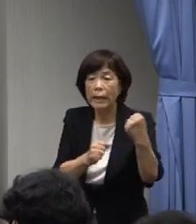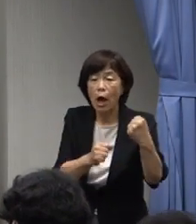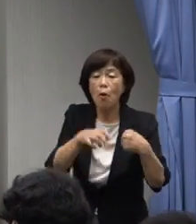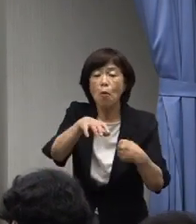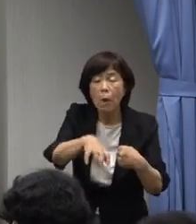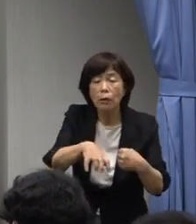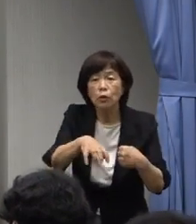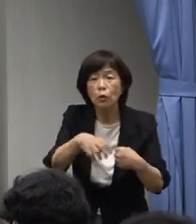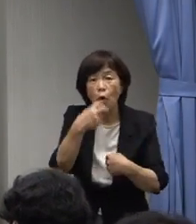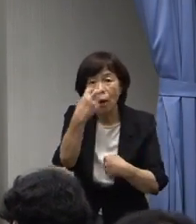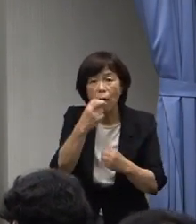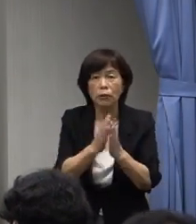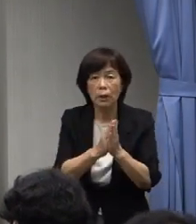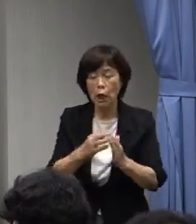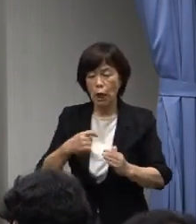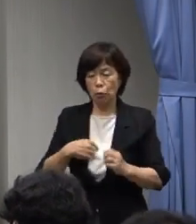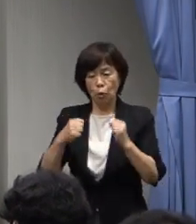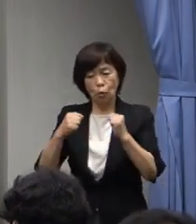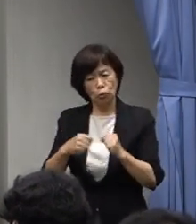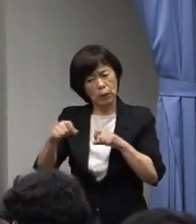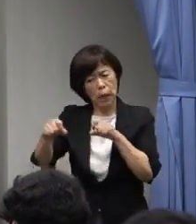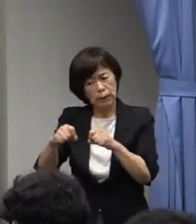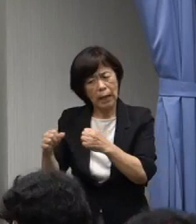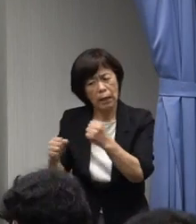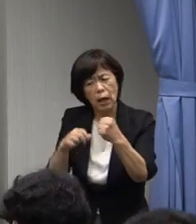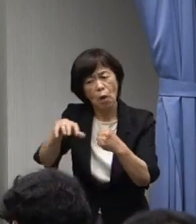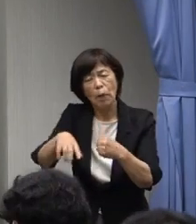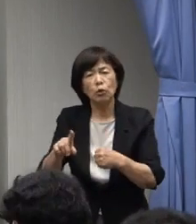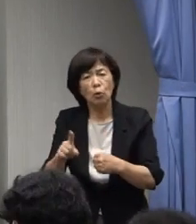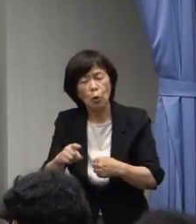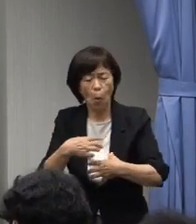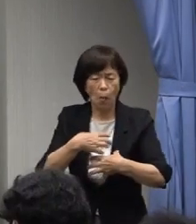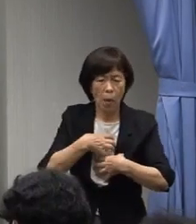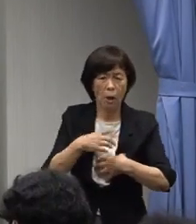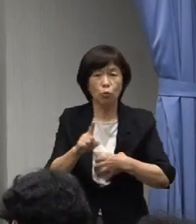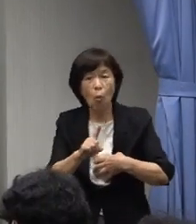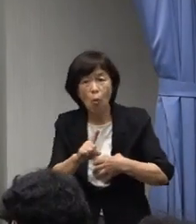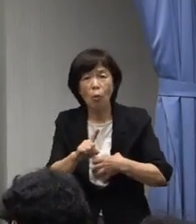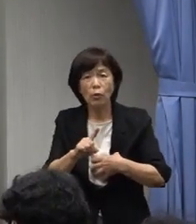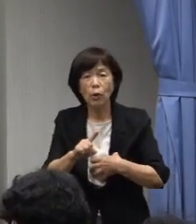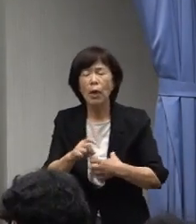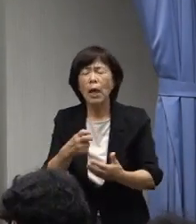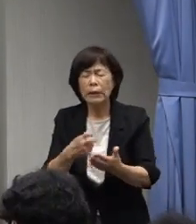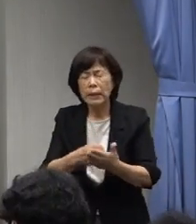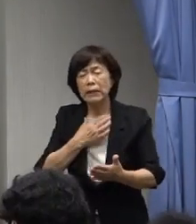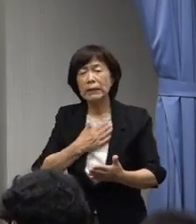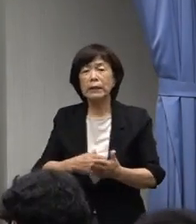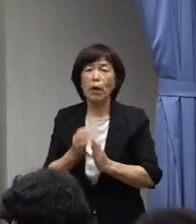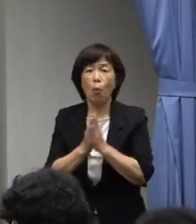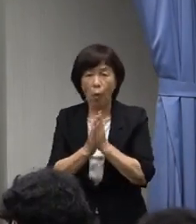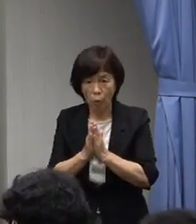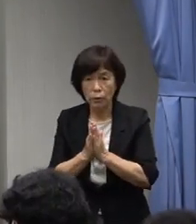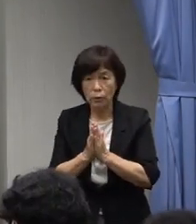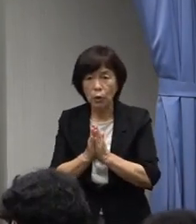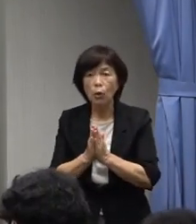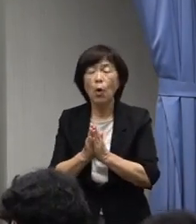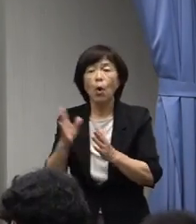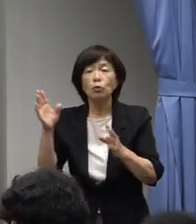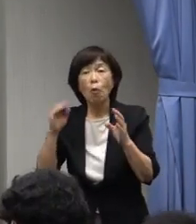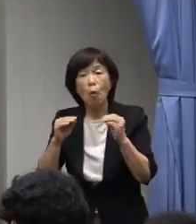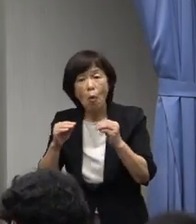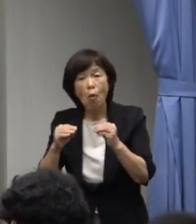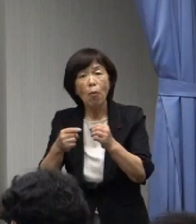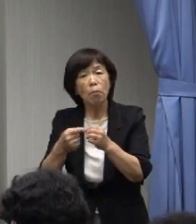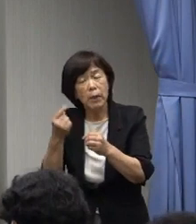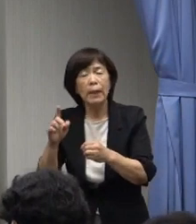自分が住んでいるところのどこに近くに避難場所があるんだろうか、どういうリスクがあるんだろうか、ぜひそれを知っていただきたいと思います。それを知る手がかりになるのがハザードマ